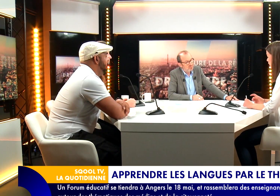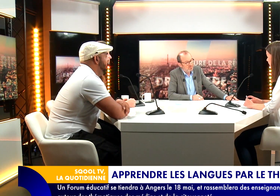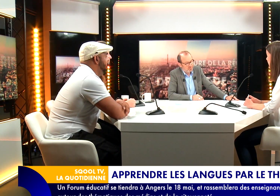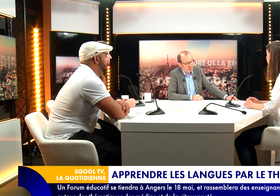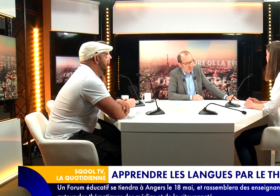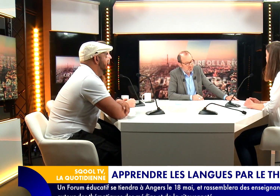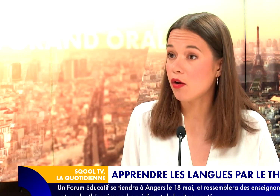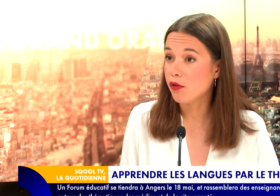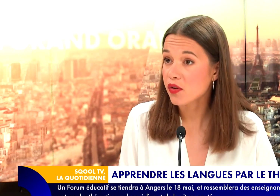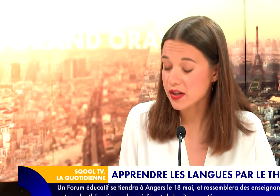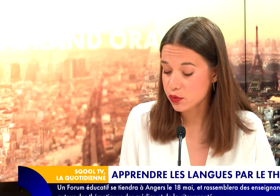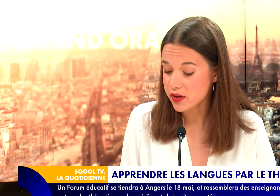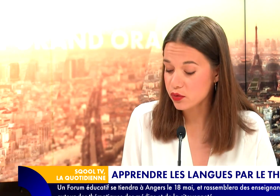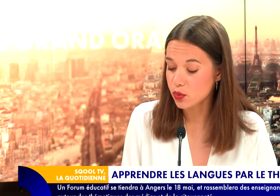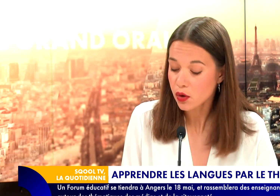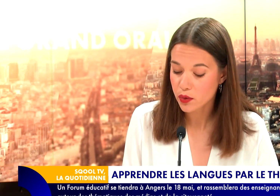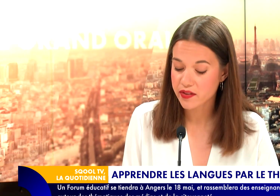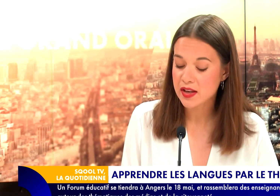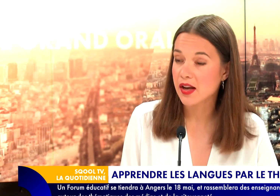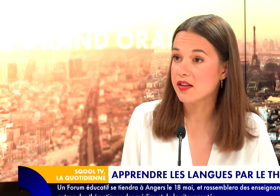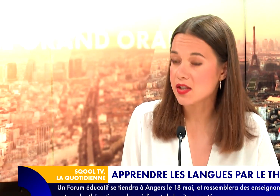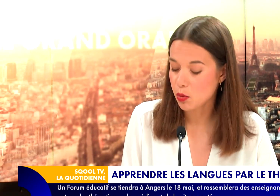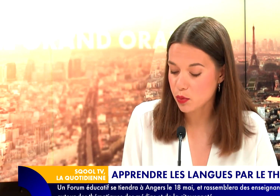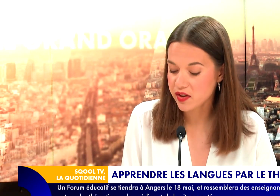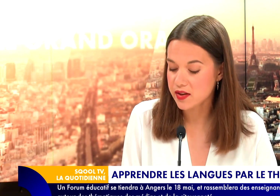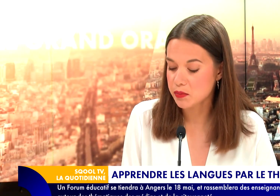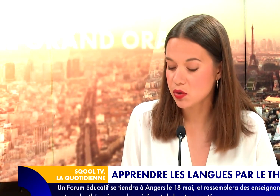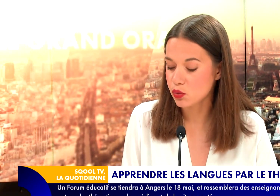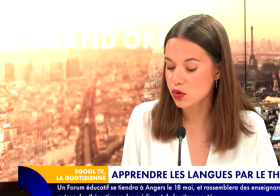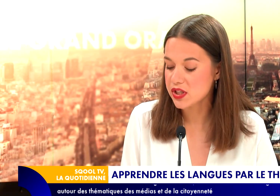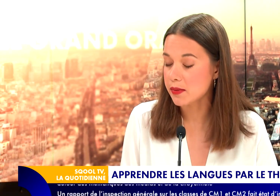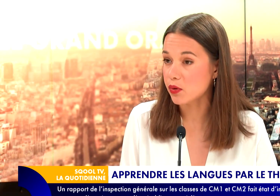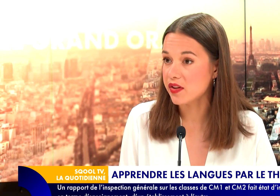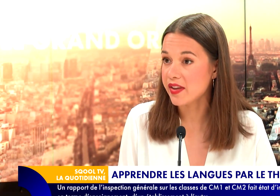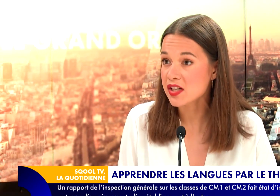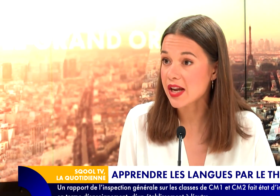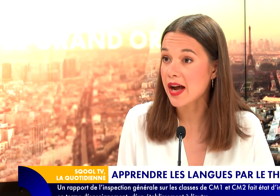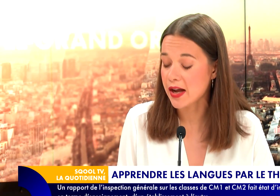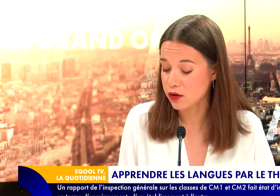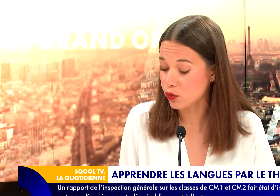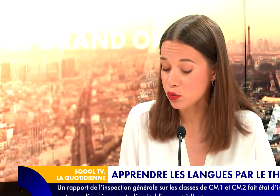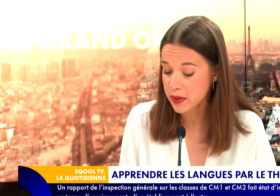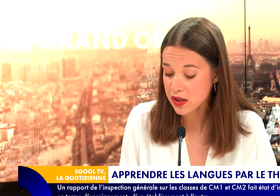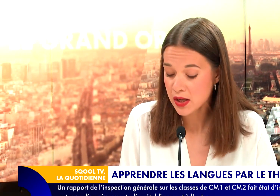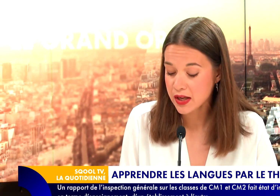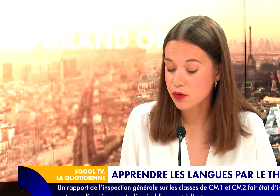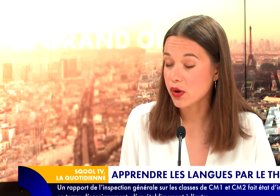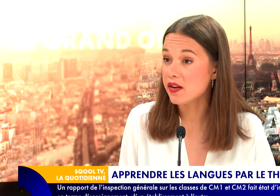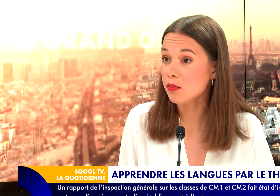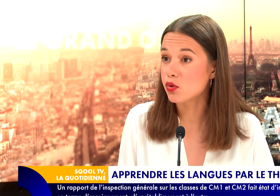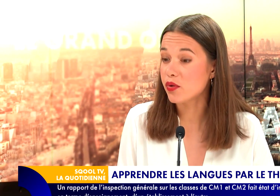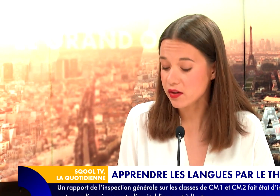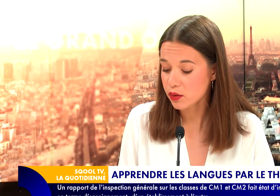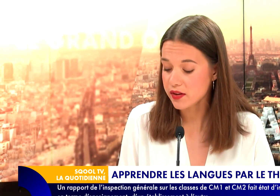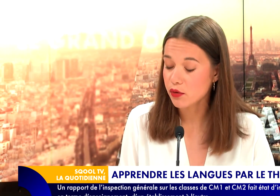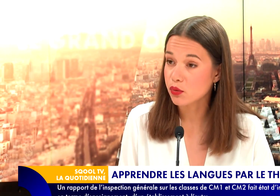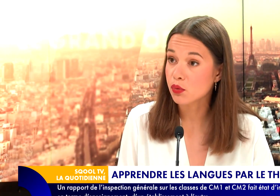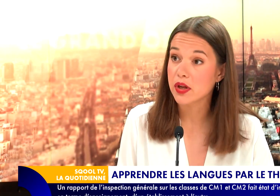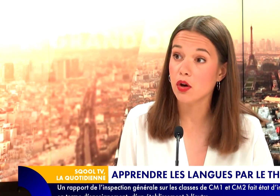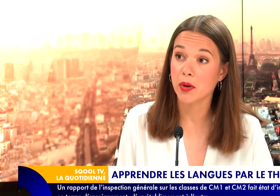langue classique. En France, l'association Langue en scène a déjà proposé cette méthodologie d'apprentissage dans tout le pays. Ils ont réalisé plus de 500 interventions de l'école